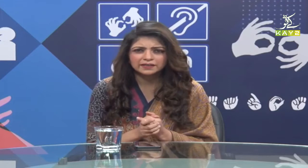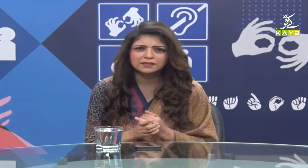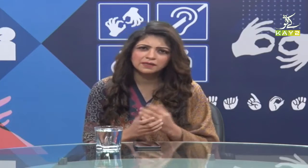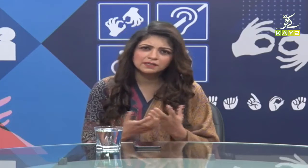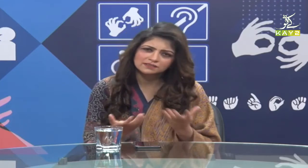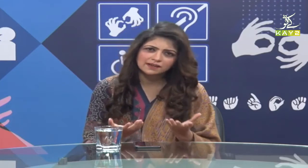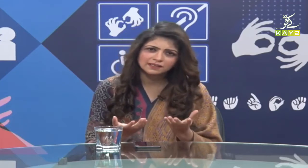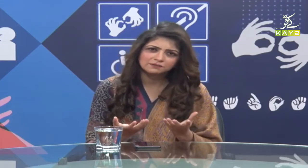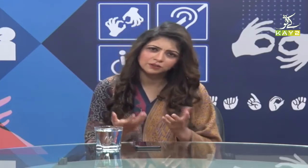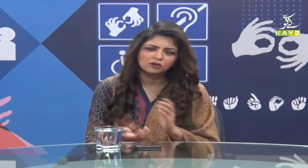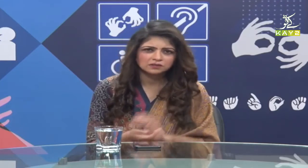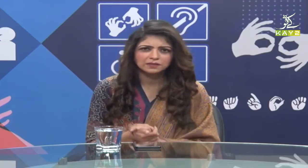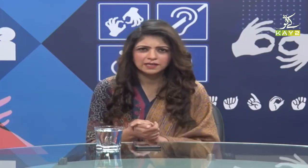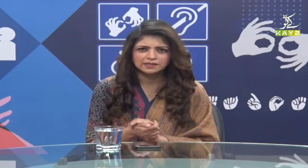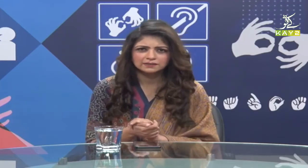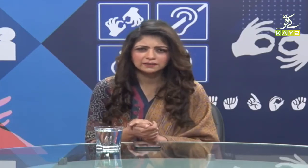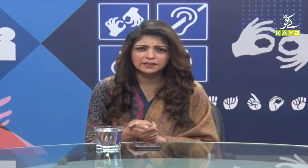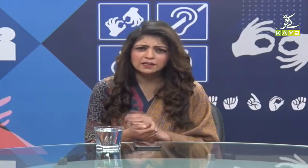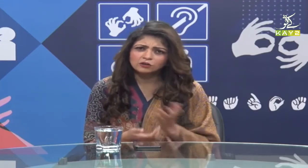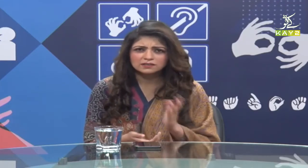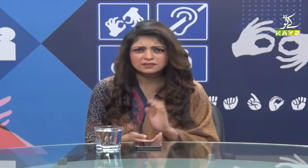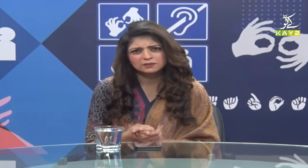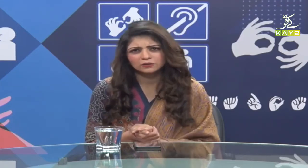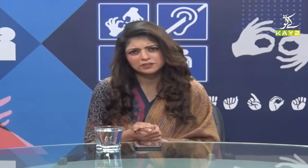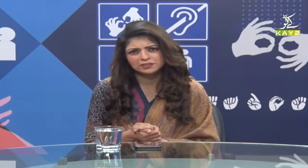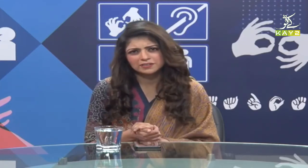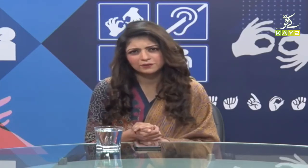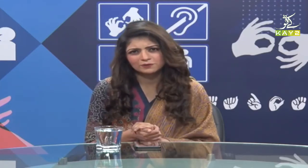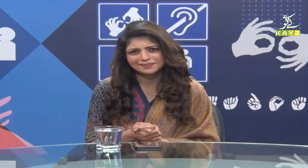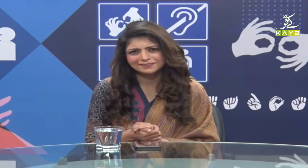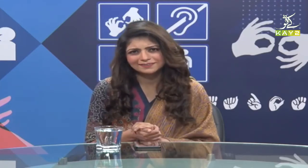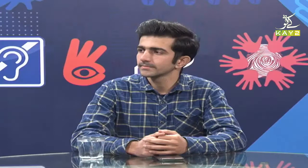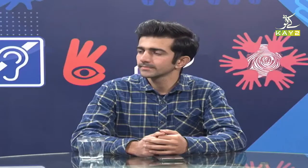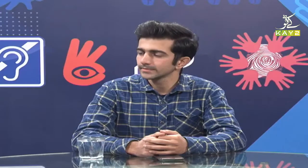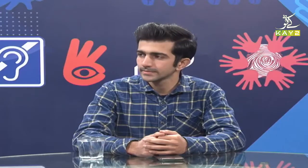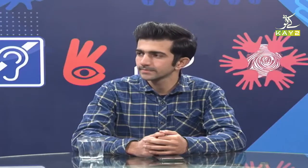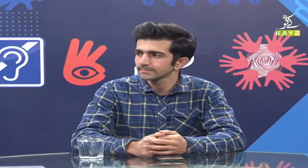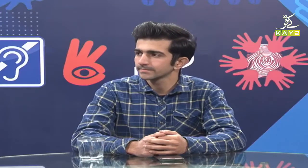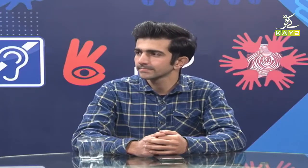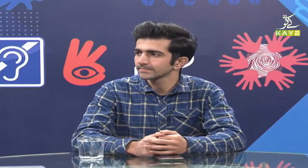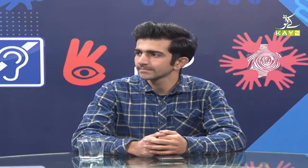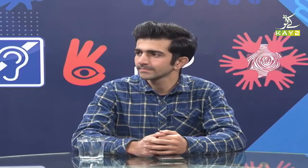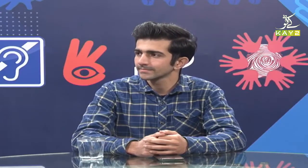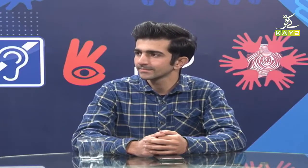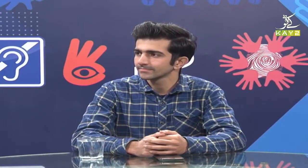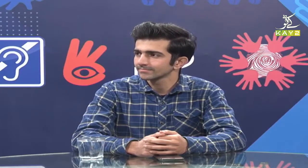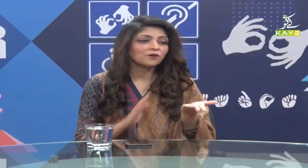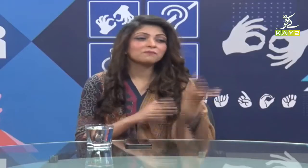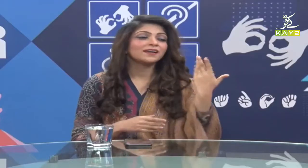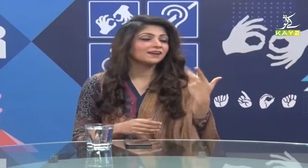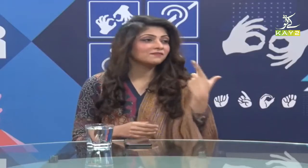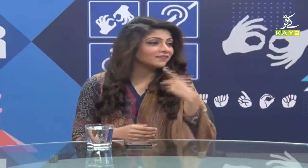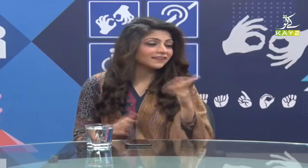कनेक्टेड रखें कि भाई किस तरह के वीडियो लॉग्स बनाए जा सकते हैं। तो हसन से थोड़ी चिट चैट हो जाए। क्या हाल है तुम्हारा